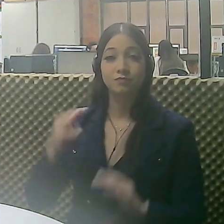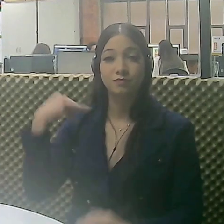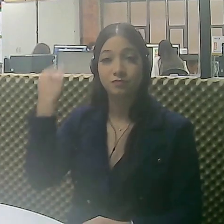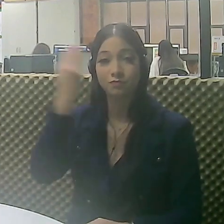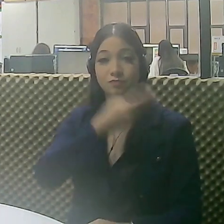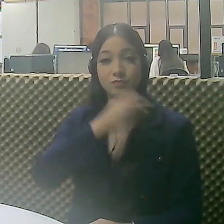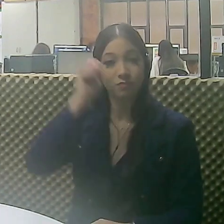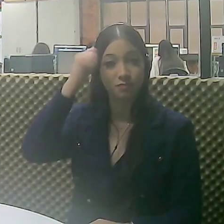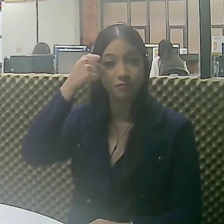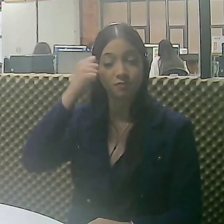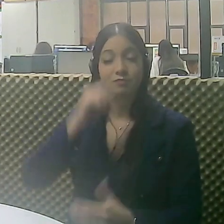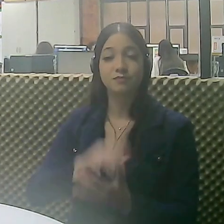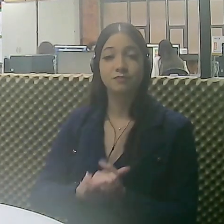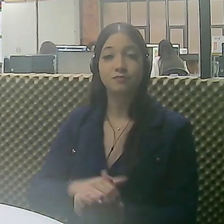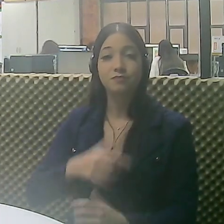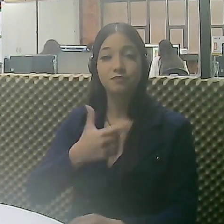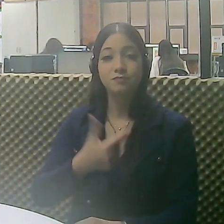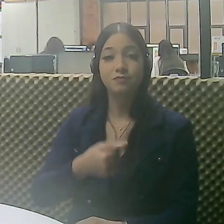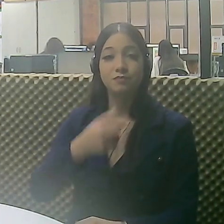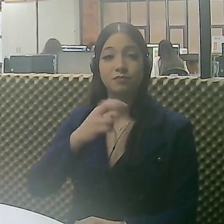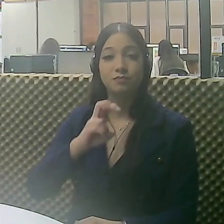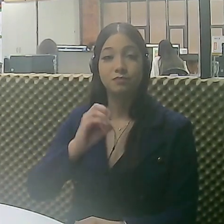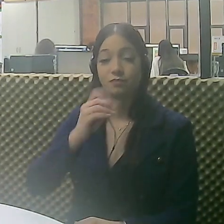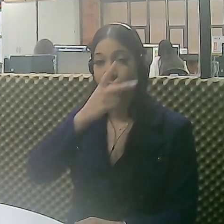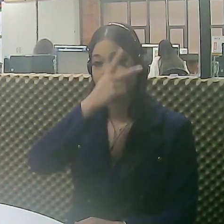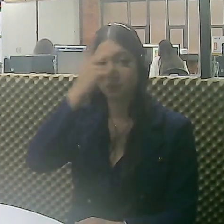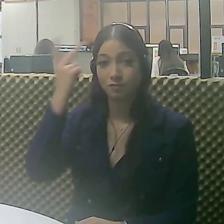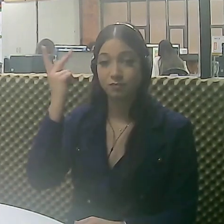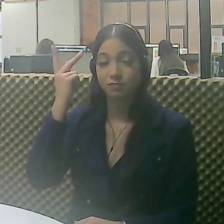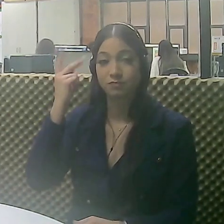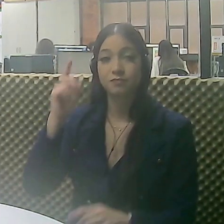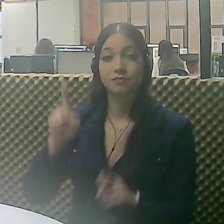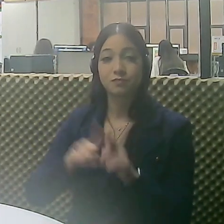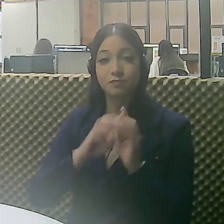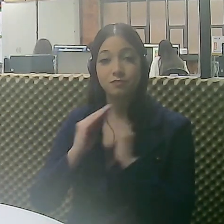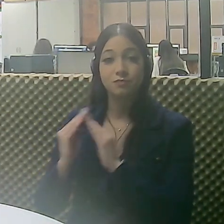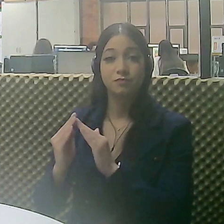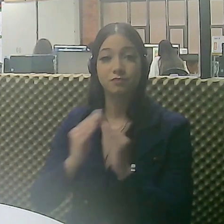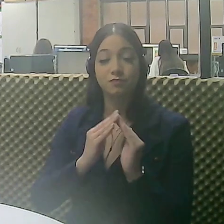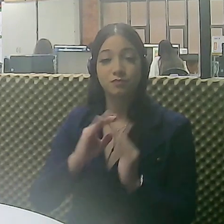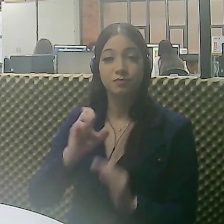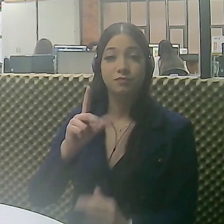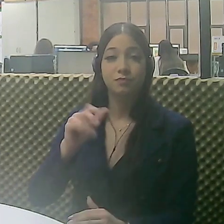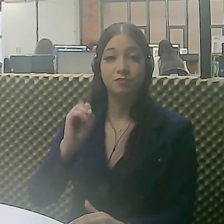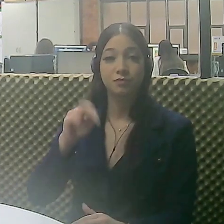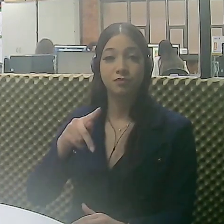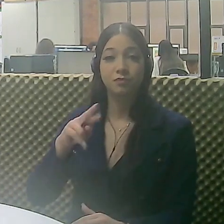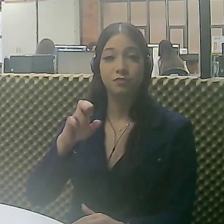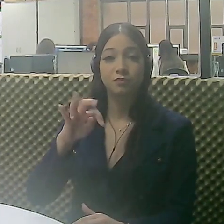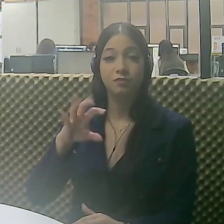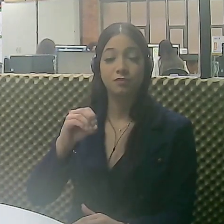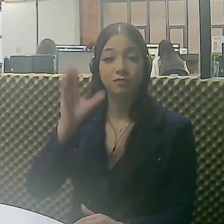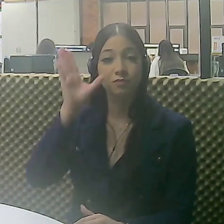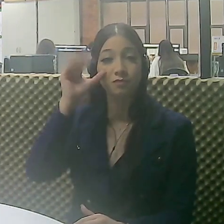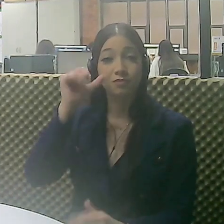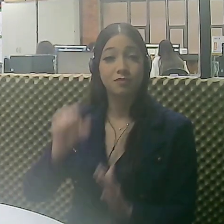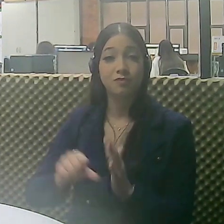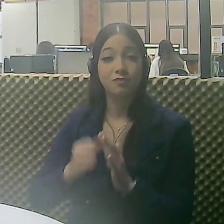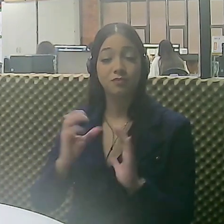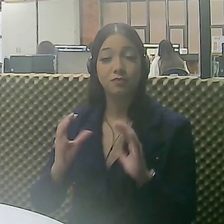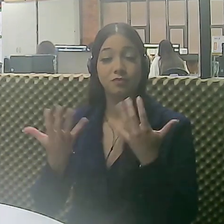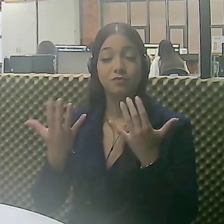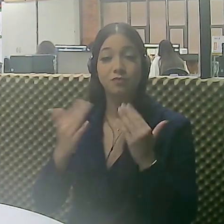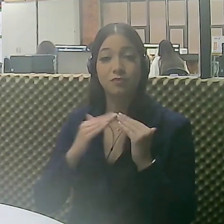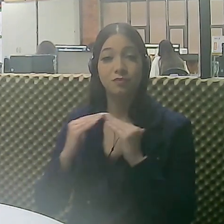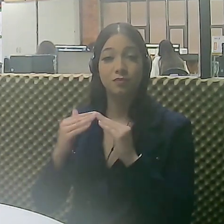Preta. Cerca de 750 pessoas, incluindo moradores do Ellison Prieto, acompanharam a primeira edição do ano do